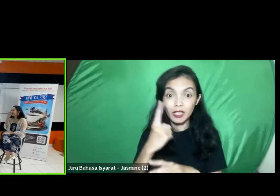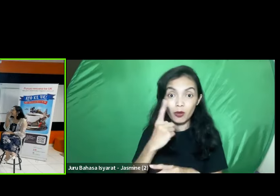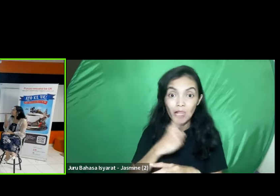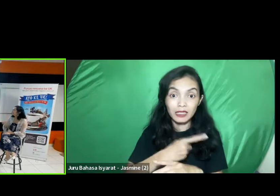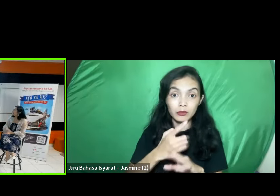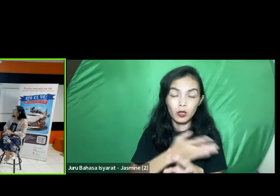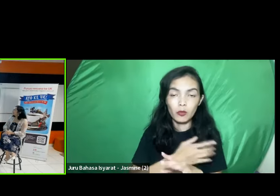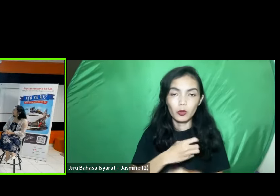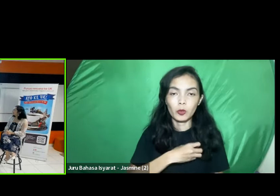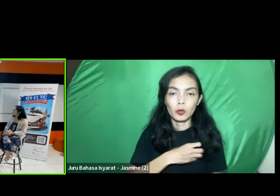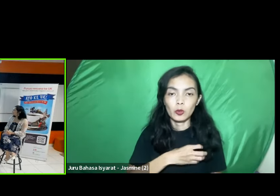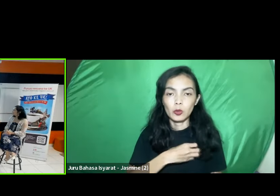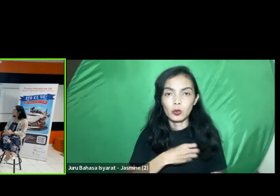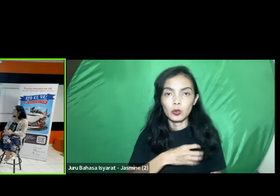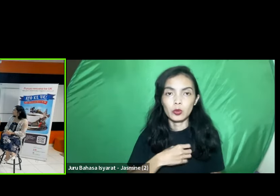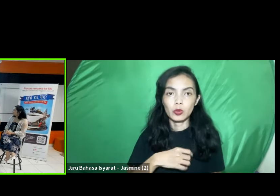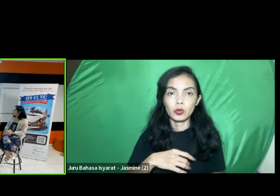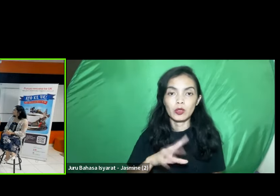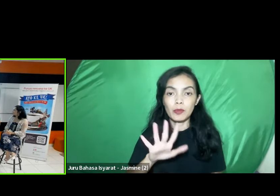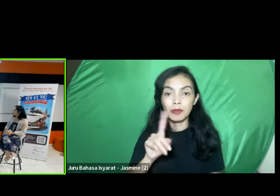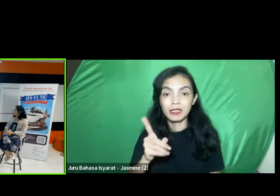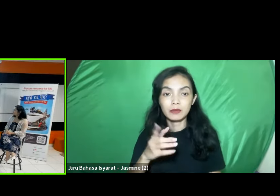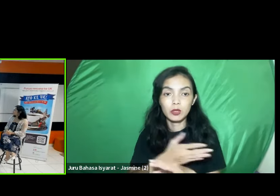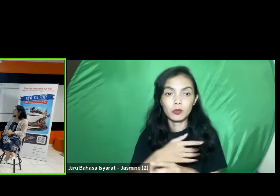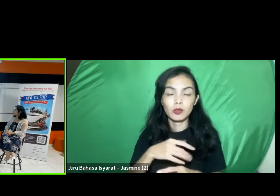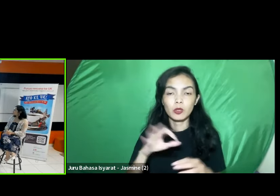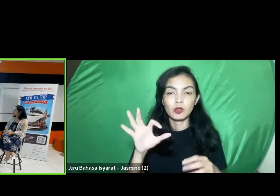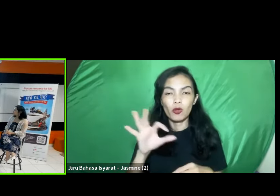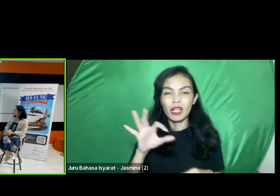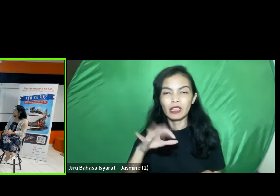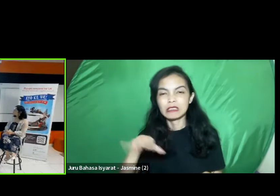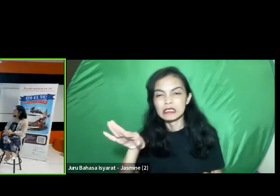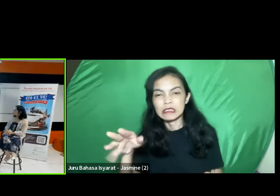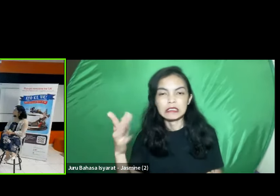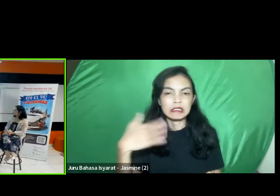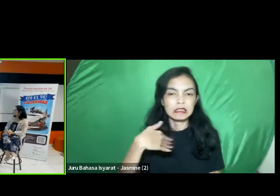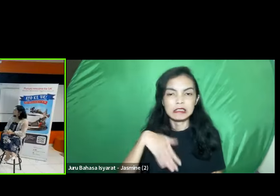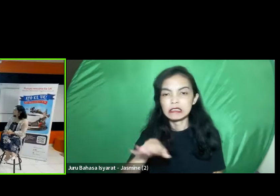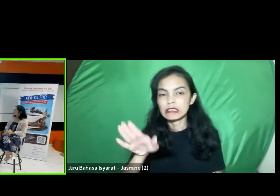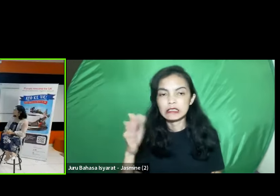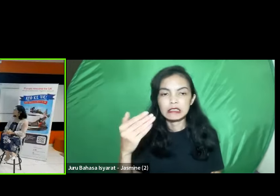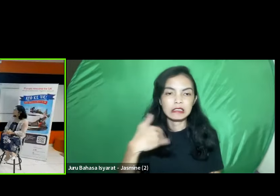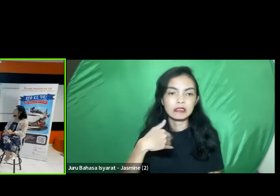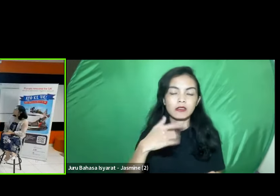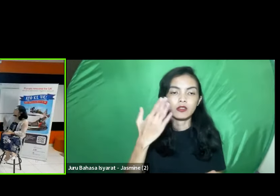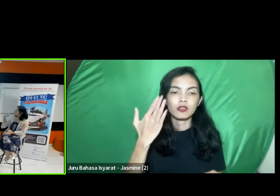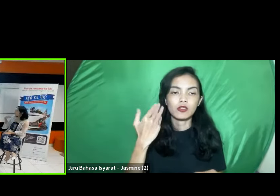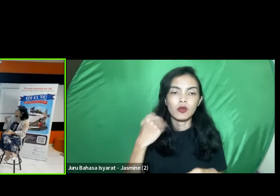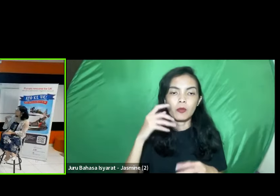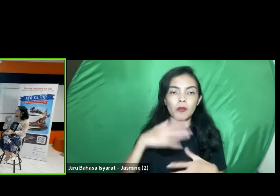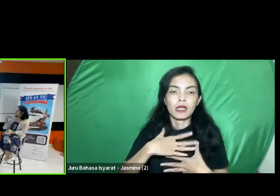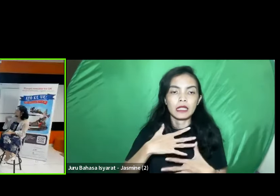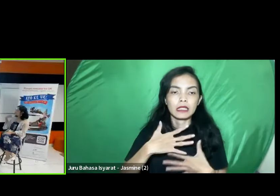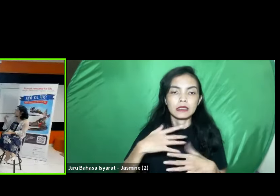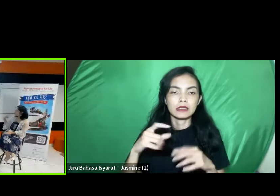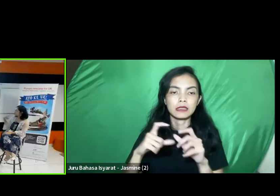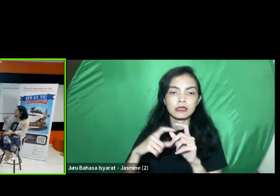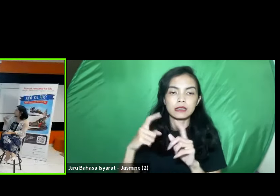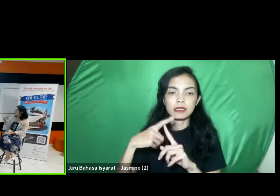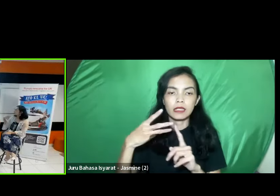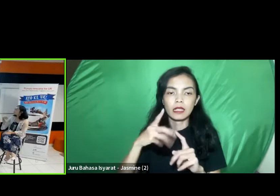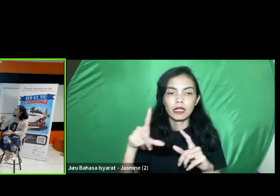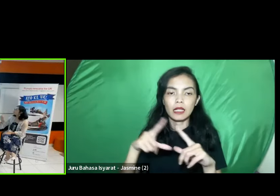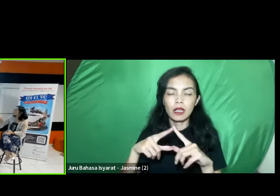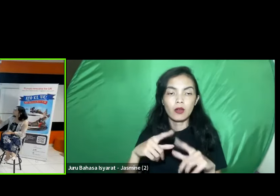gitu pas interview sudah mulai waktu itu saya sama Pak Nik sama Kak Stella jadi waktu itu kakak berapa orang Inter